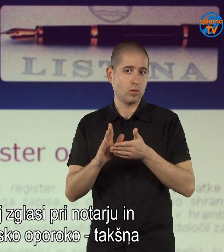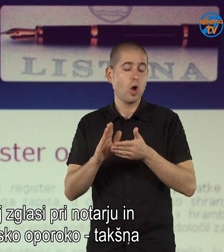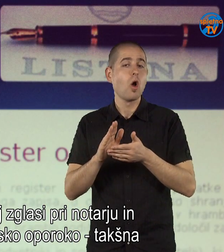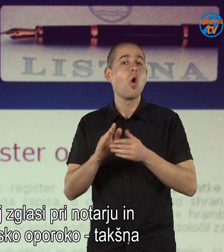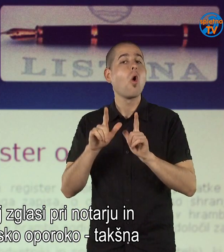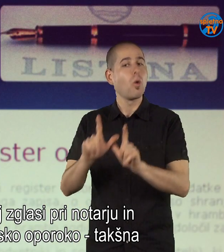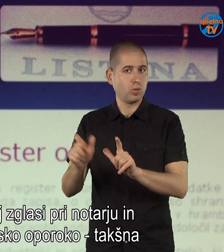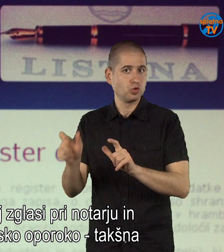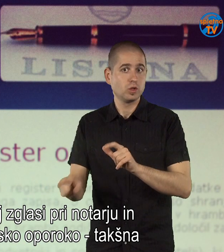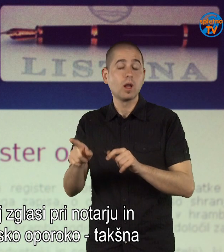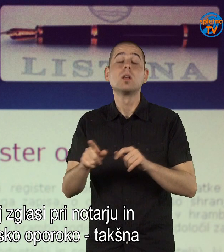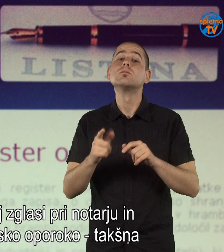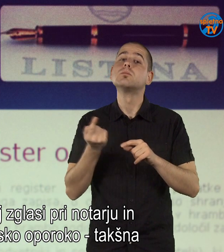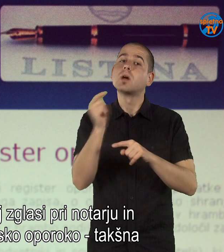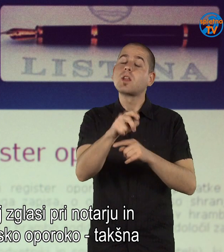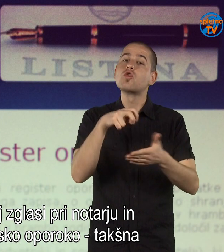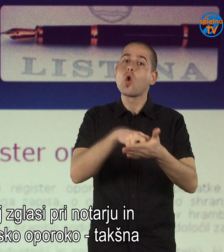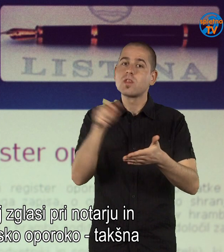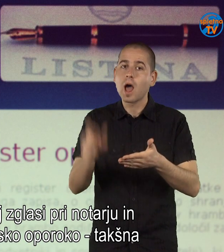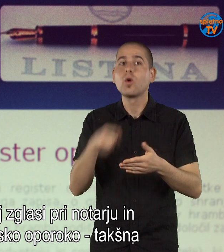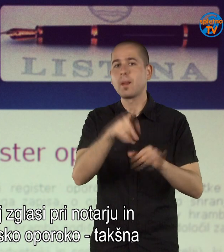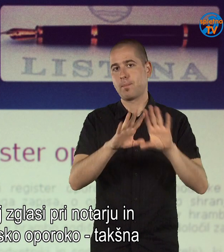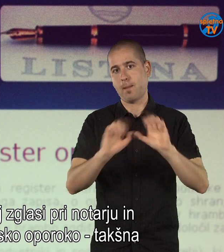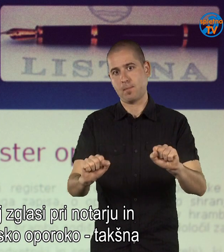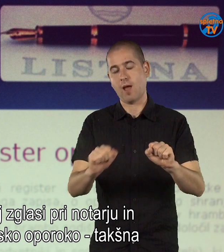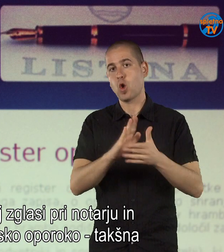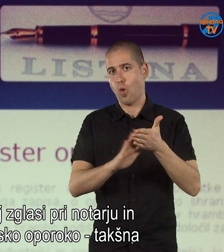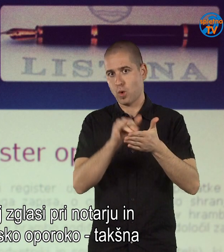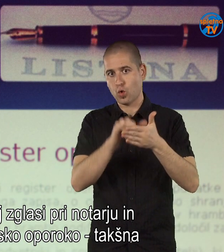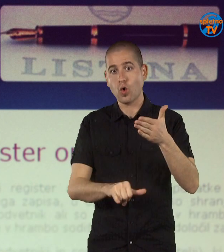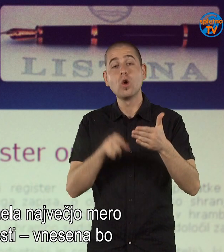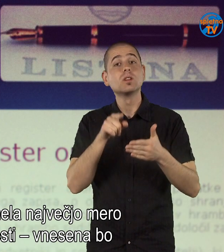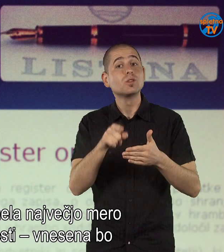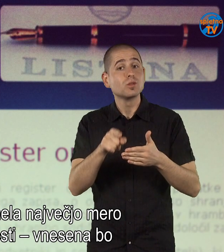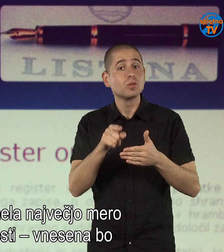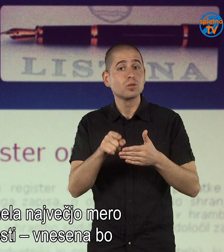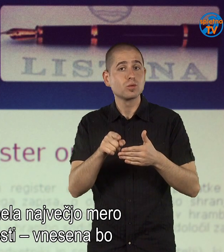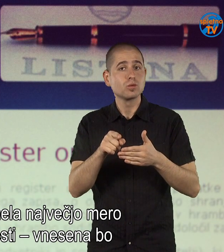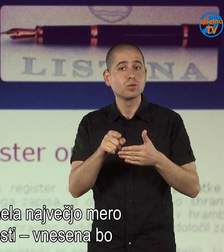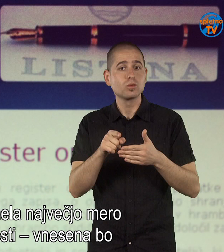oporočitelj zglasi pri notarju in tam napravi notarsko oporoko. Ta oporoka bo potem